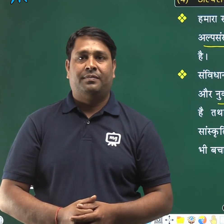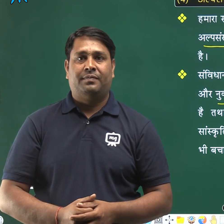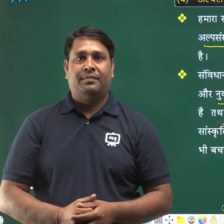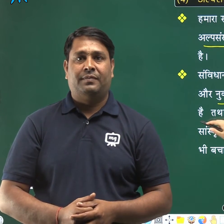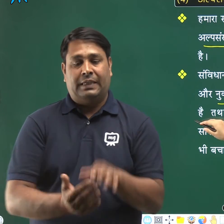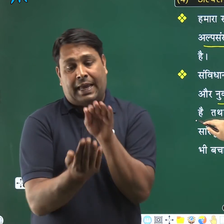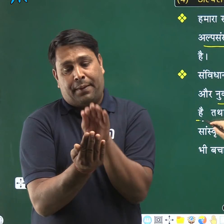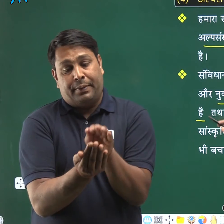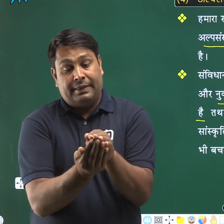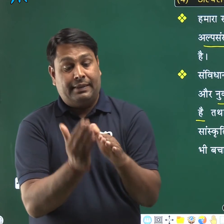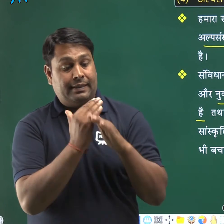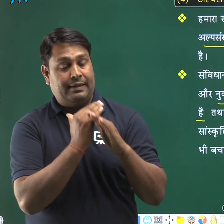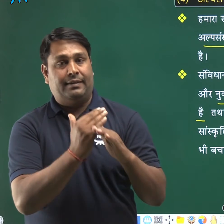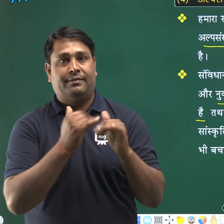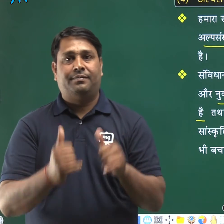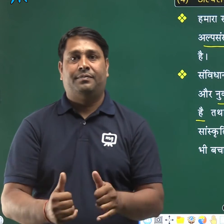बचाता है